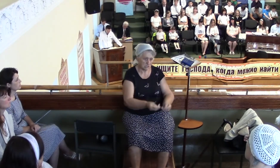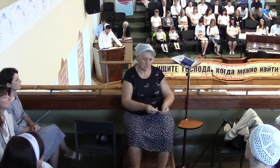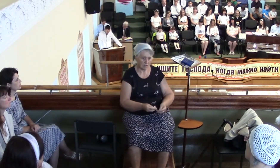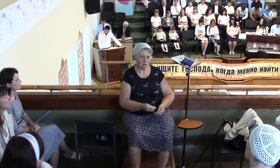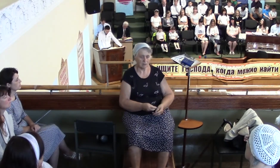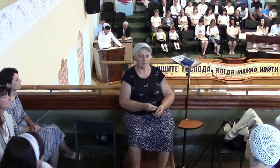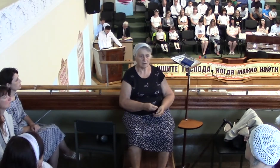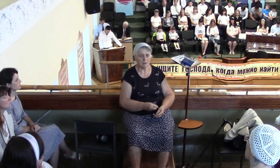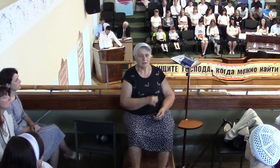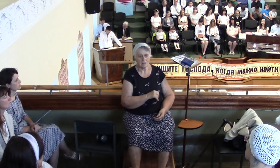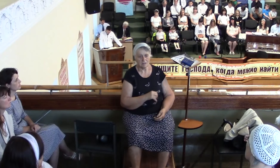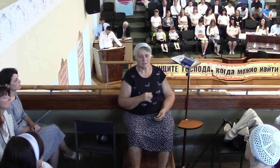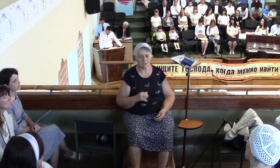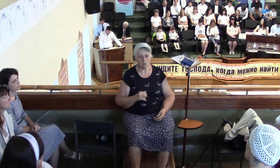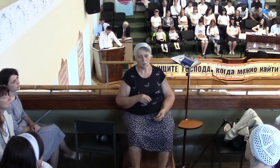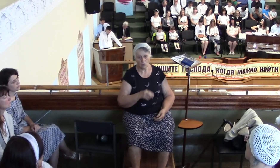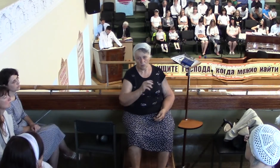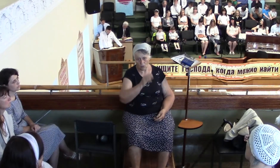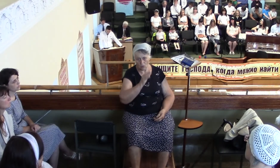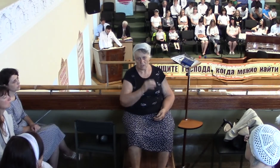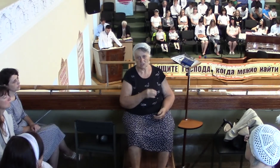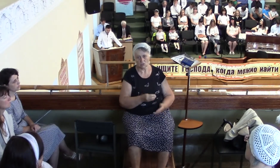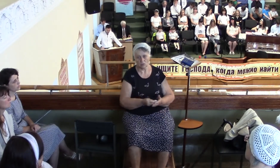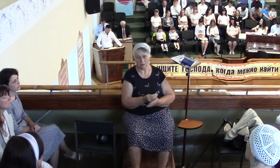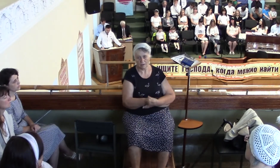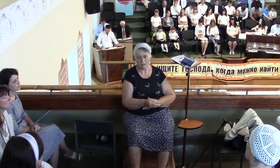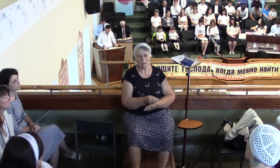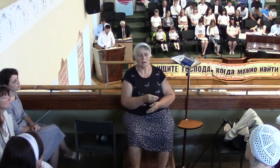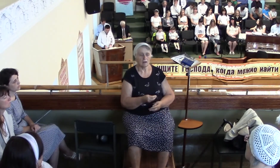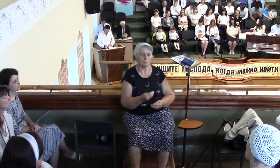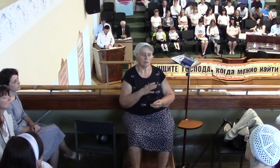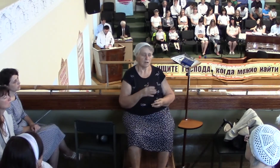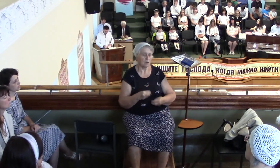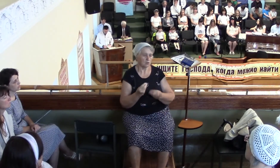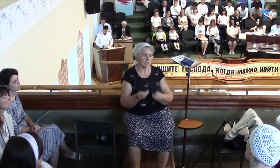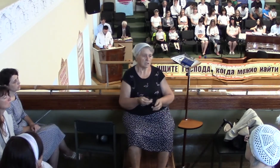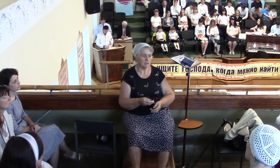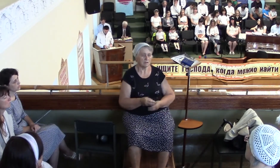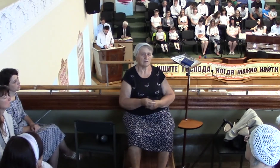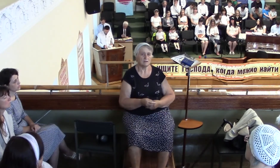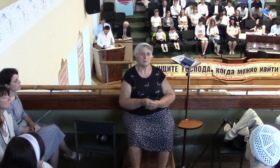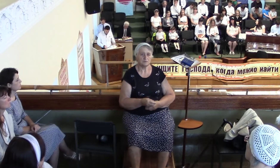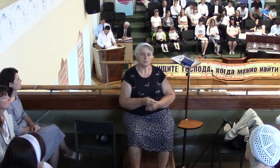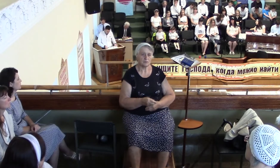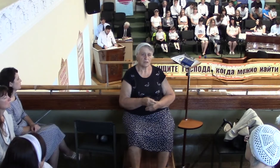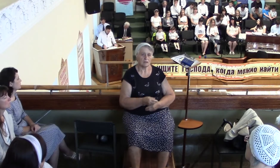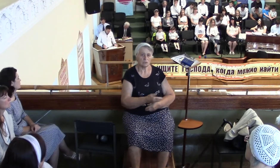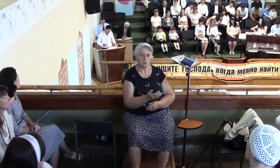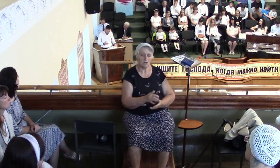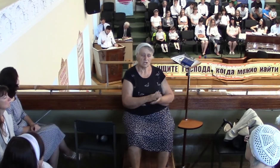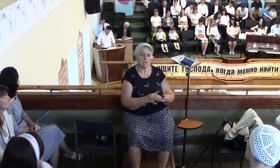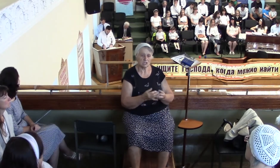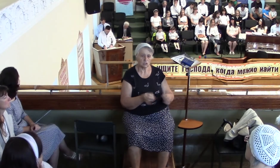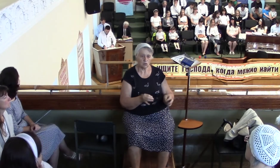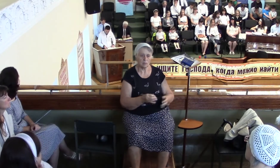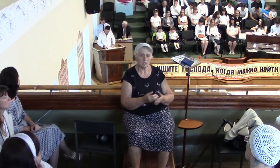внесена самому Богу, Отцу. Следующий текст Писания говорит о том, что мы искуплены от клятвы закона, от проклятия или